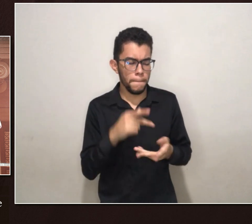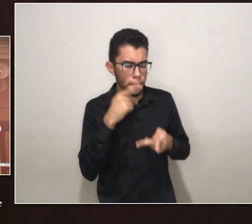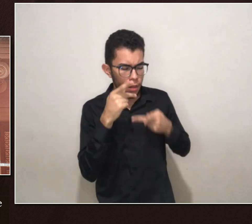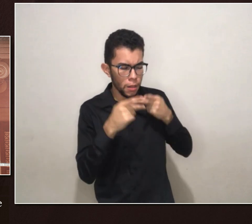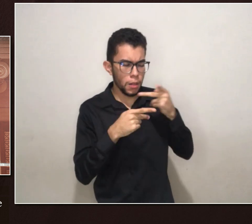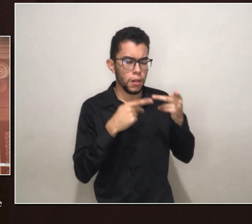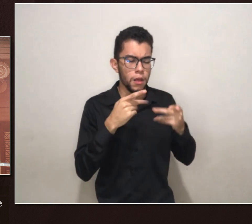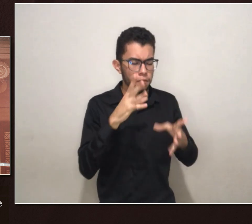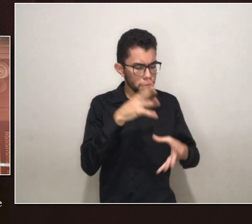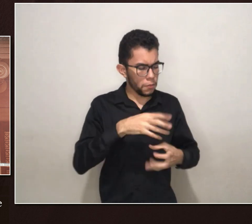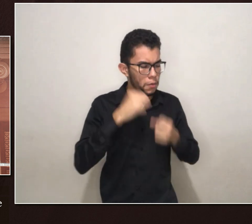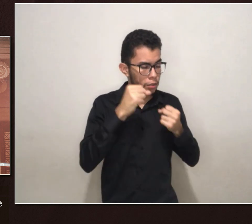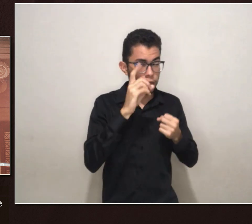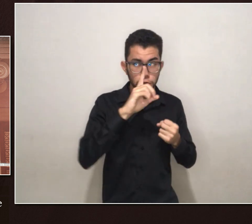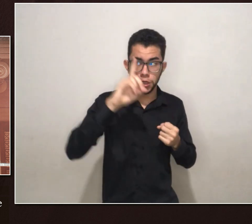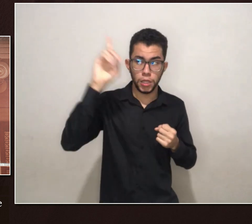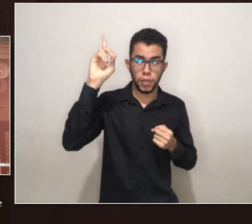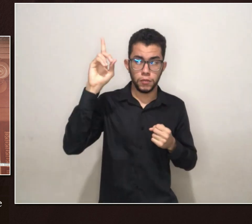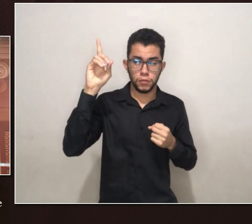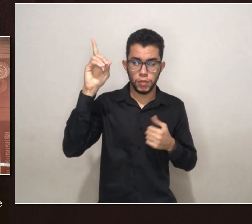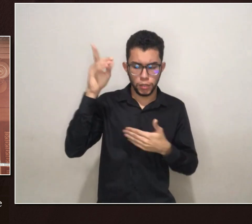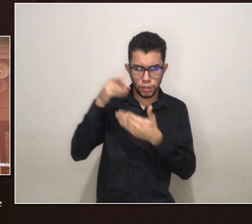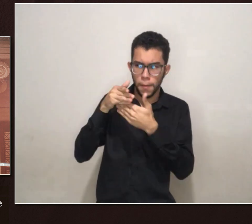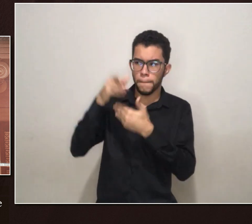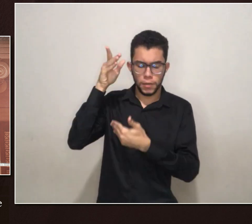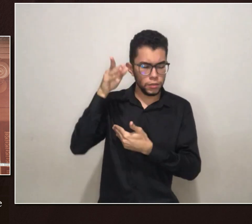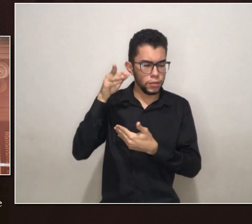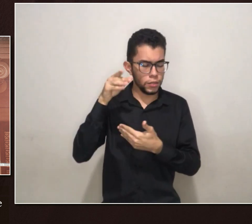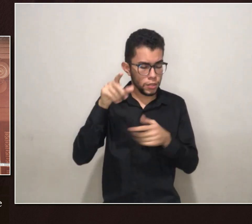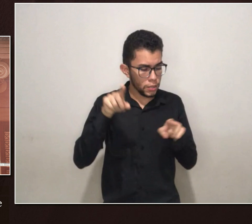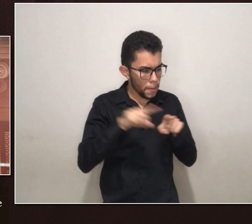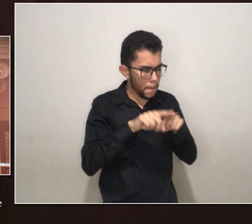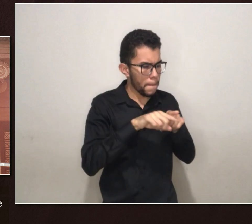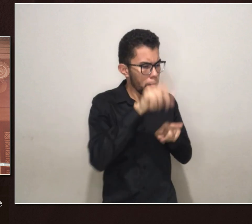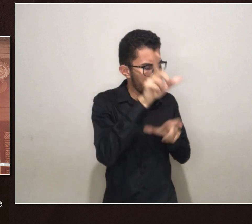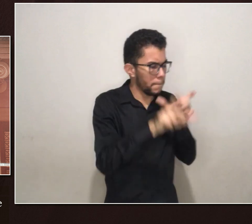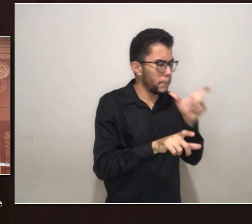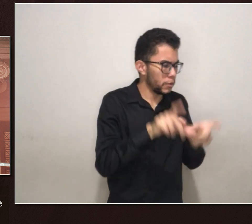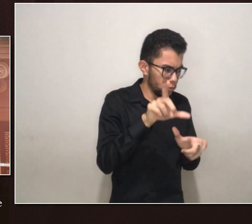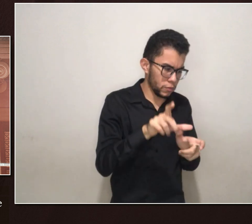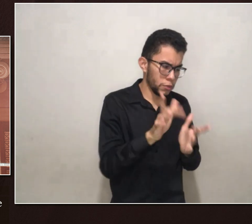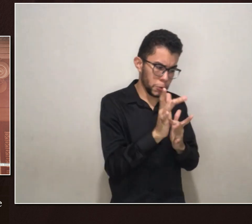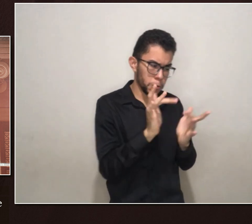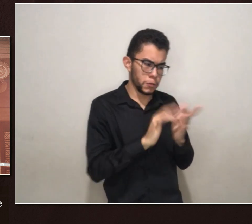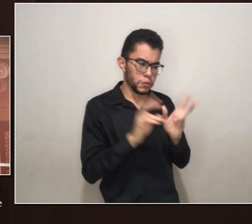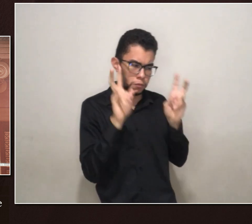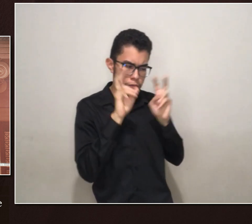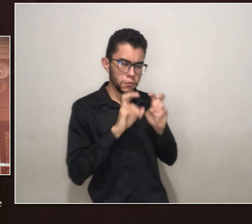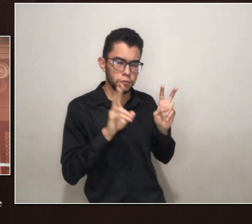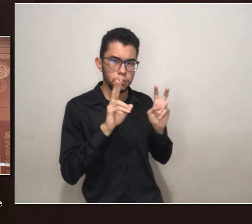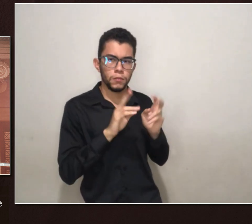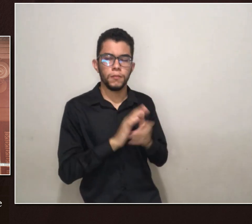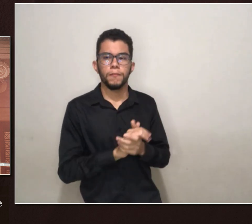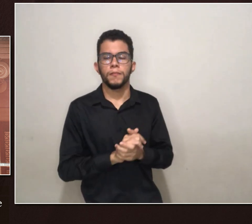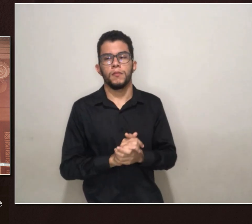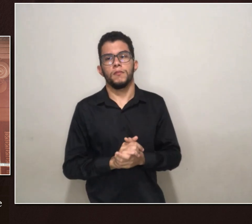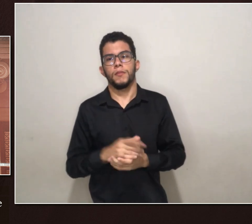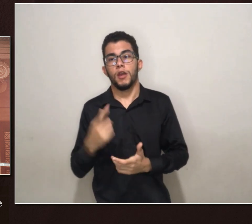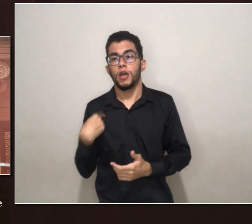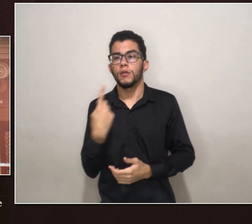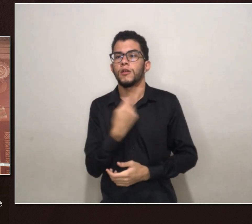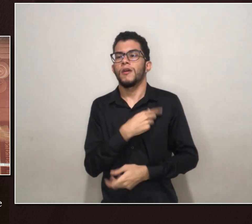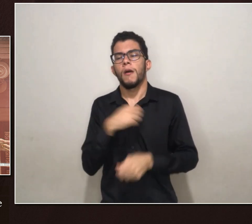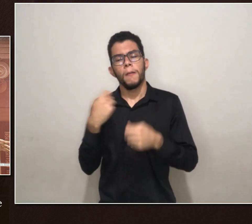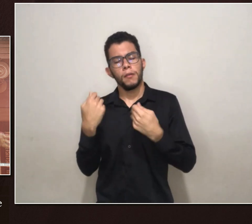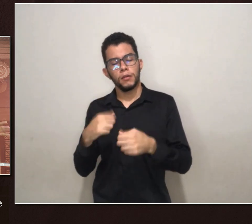de Deus e de todo o povo. Queridos irmãos, nós precisamos aprender a ter